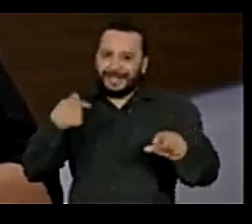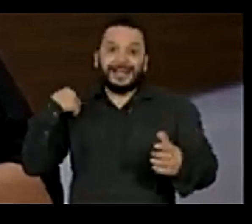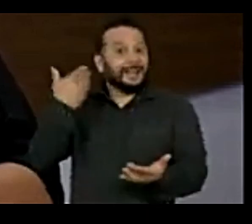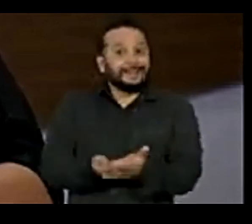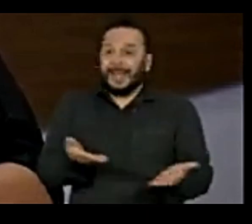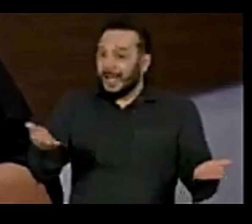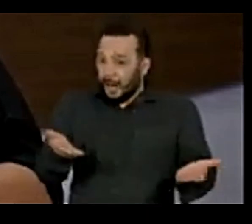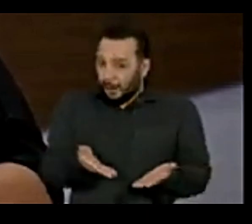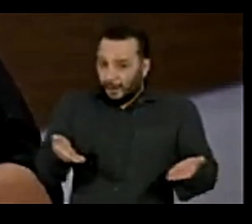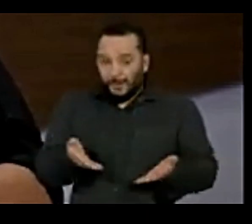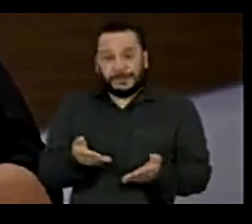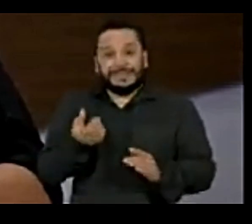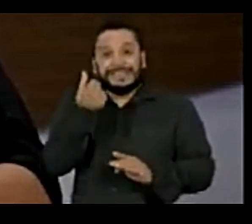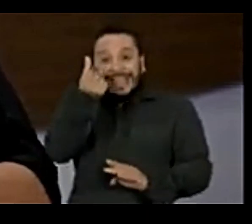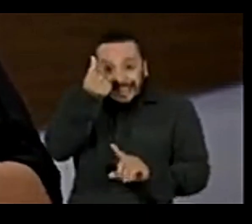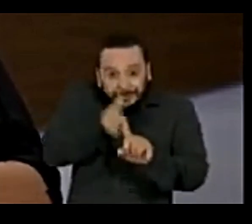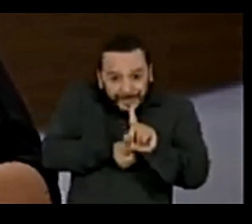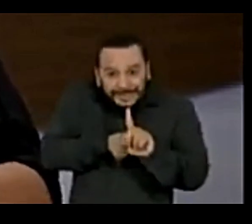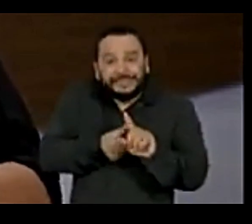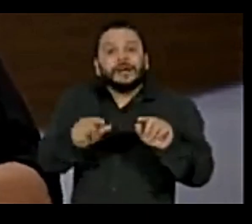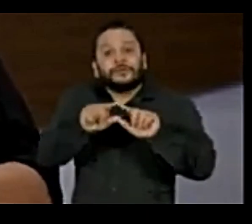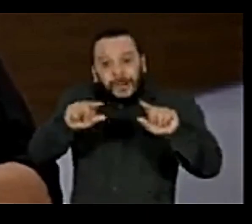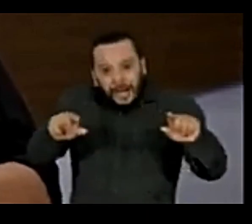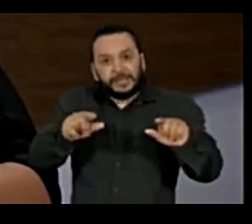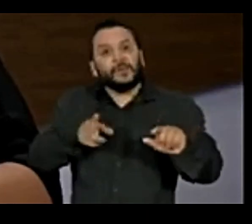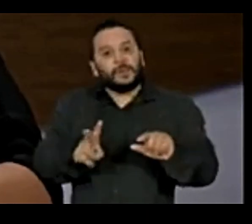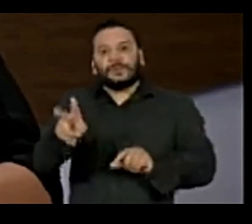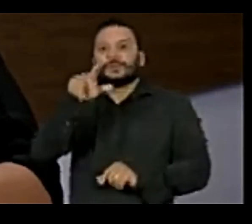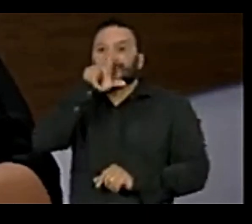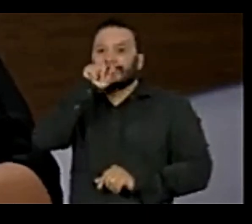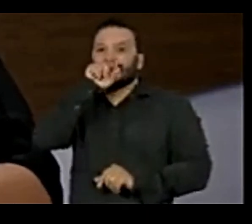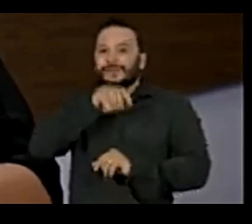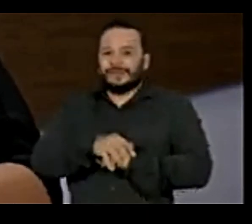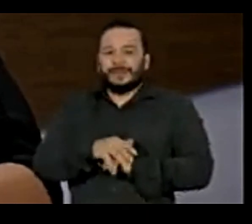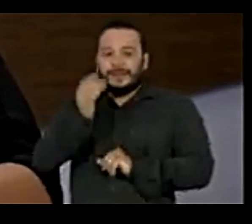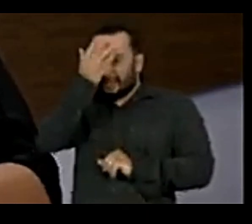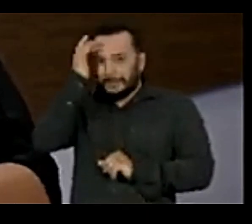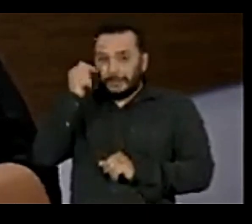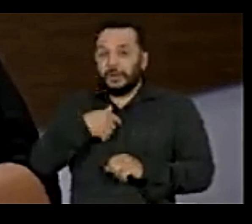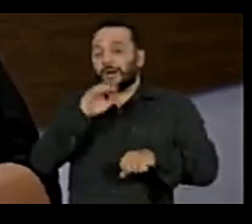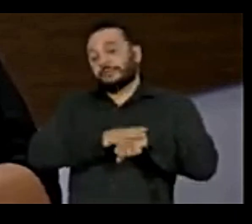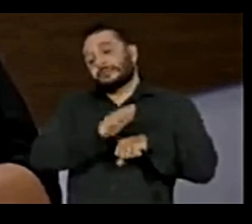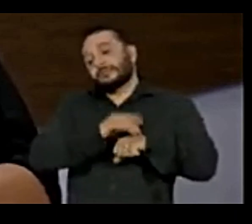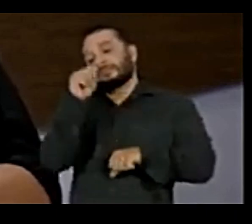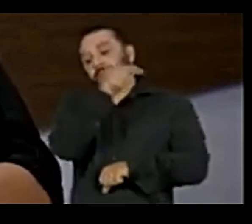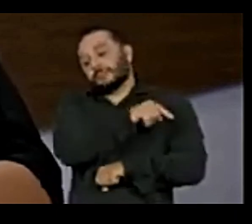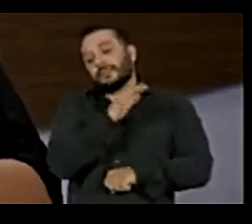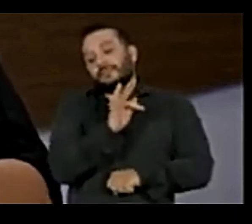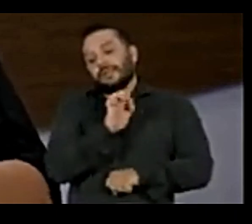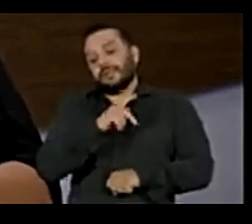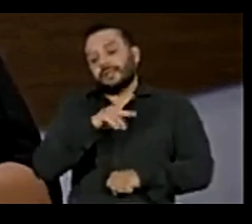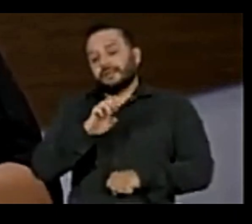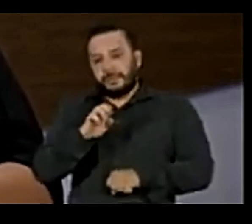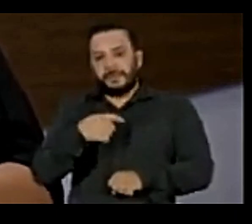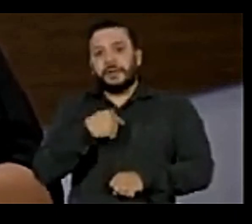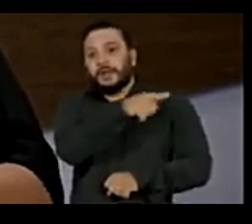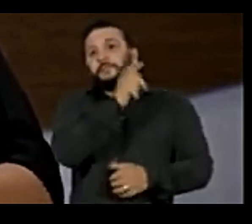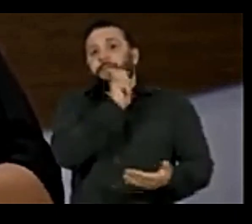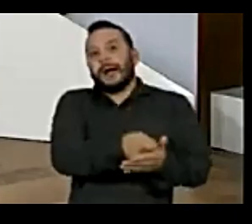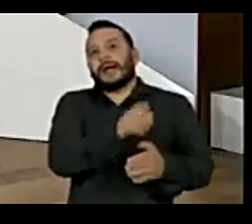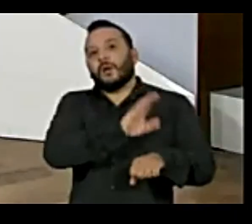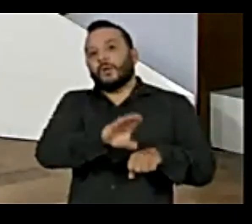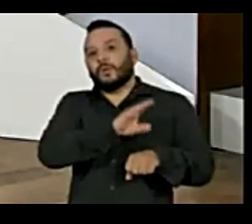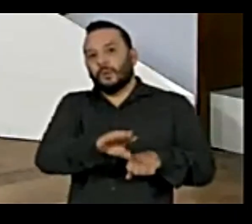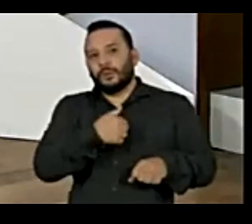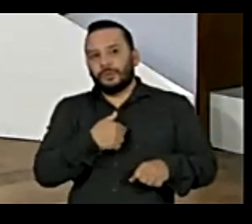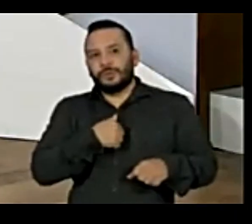hoje, mais de 6 meses depois. Eu dei uma pesquisada nesse fim de semana e as pessoas diziam que cabia ao Felipe Neto desde pagar o cursinho,